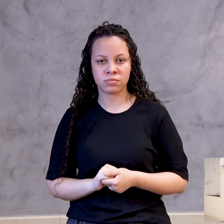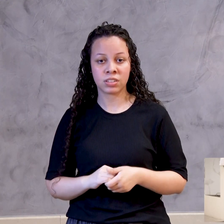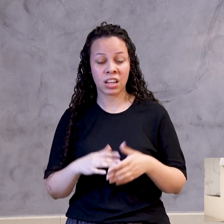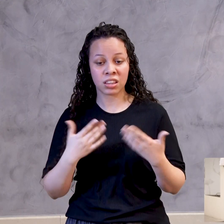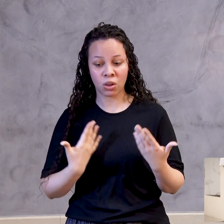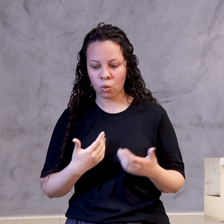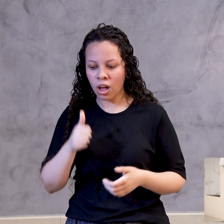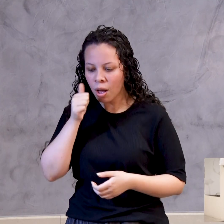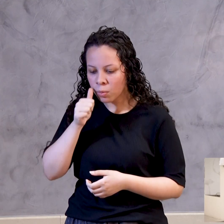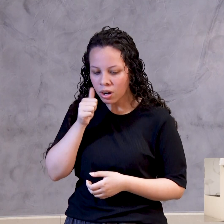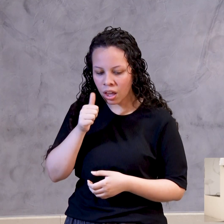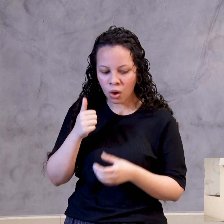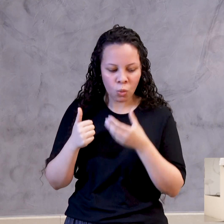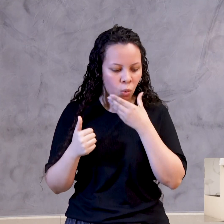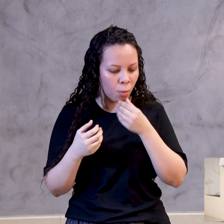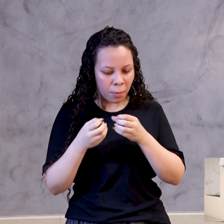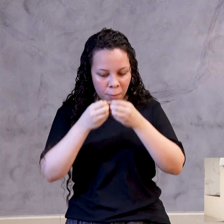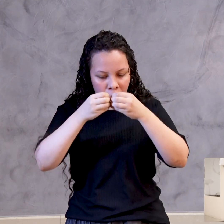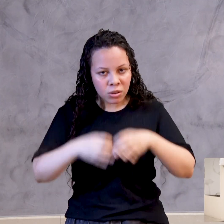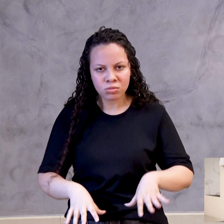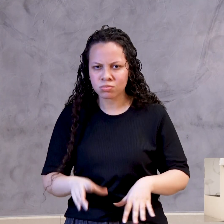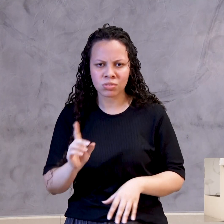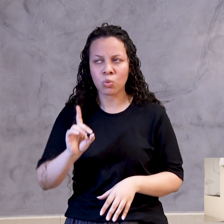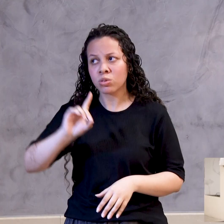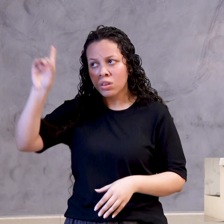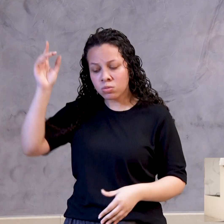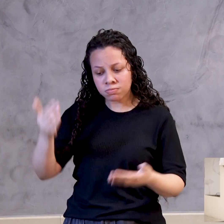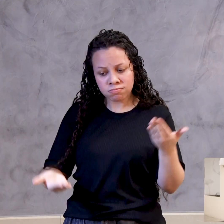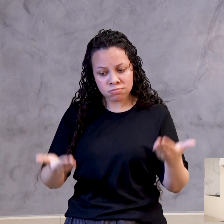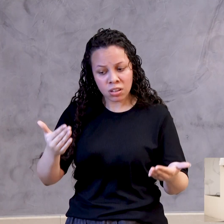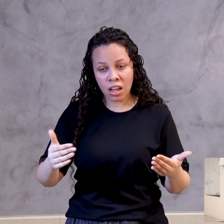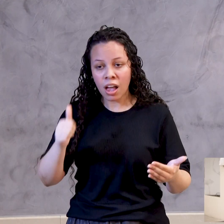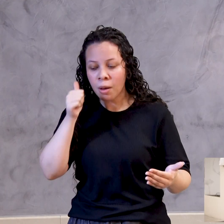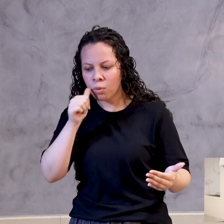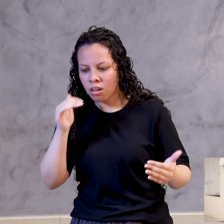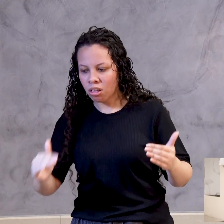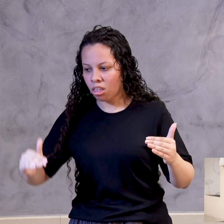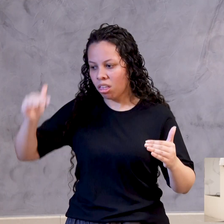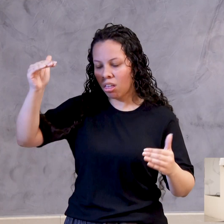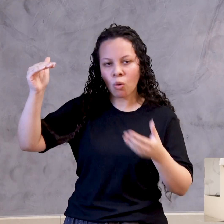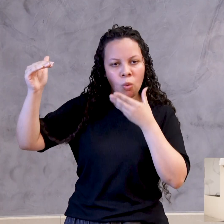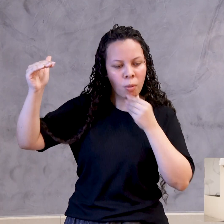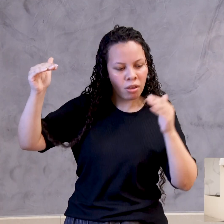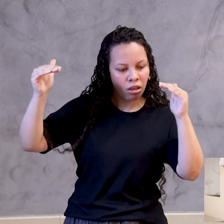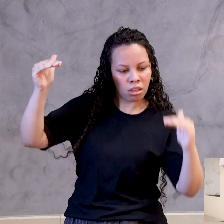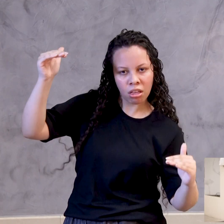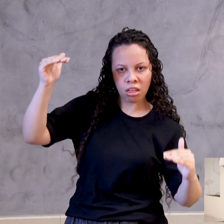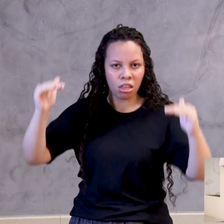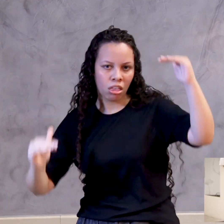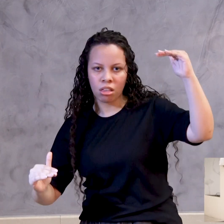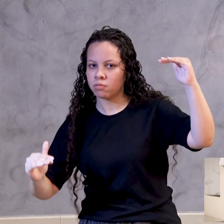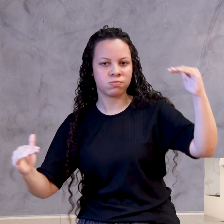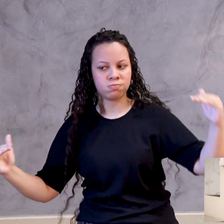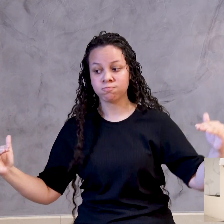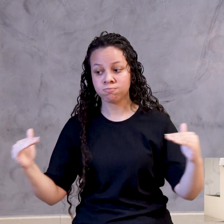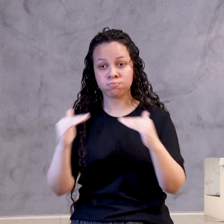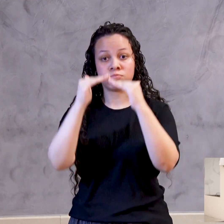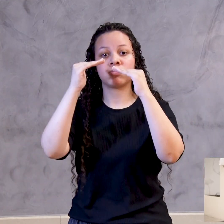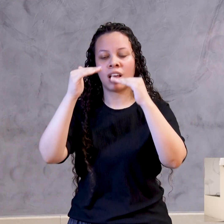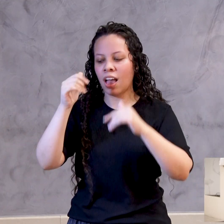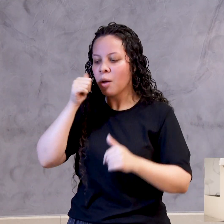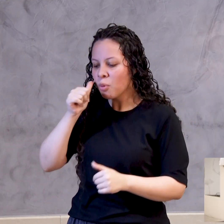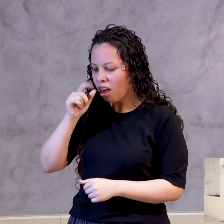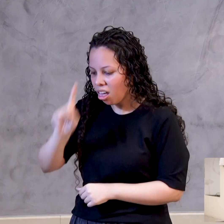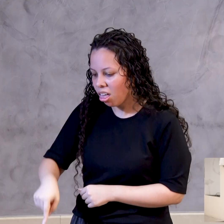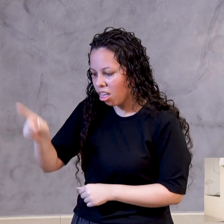prejuízo, Deus não age com desequilíbrio, liberando os homens a fazer o que quiser e proibindo as mulheres, como se as